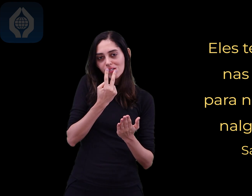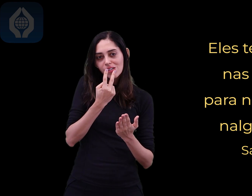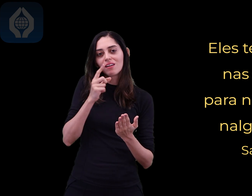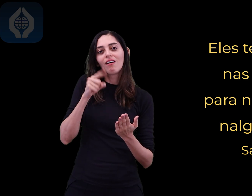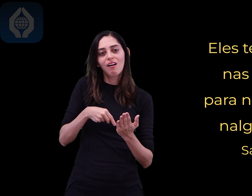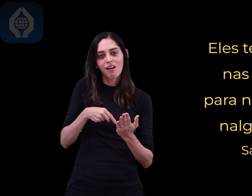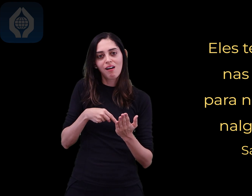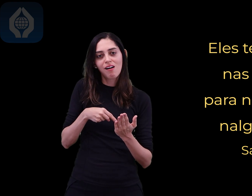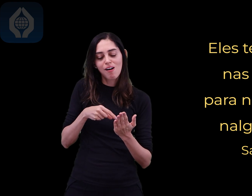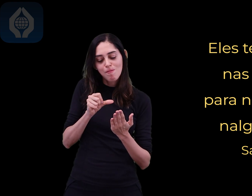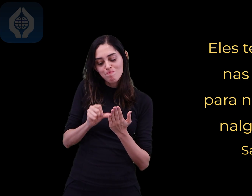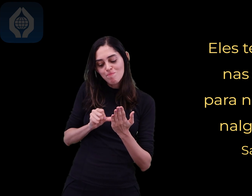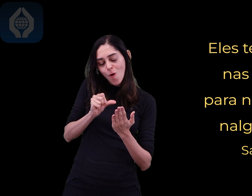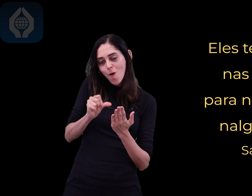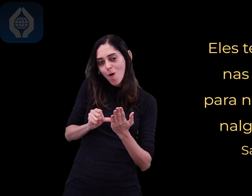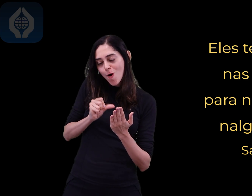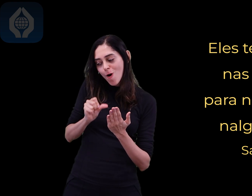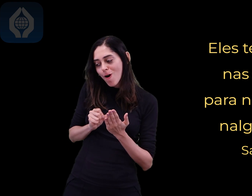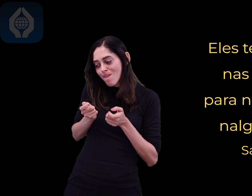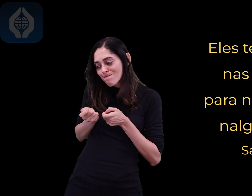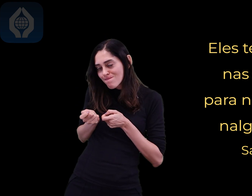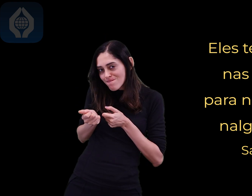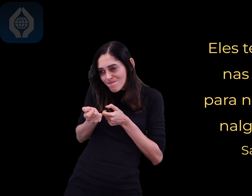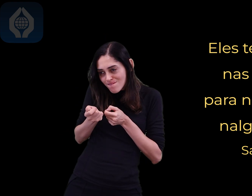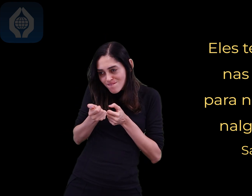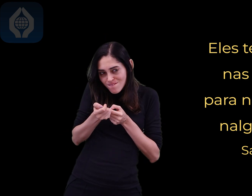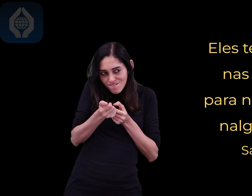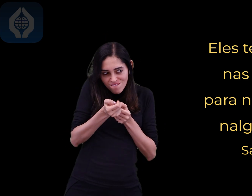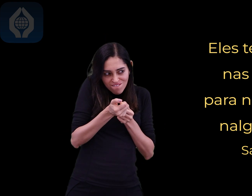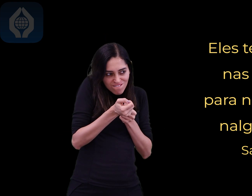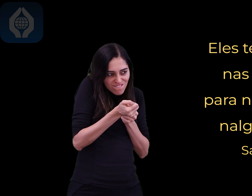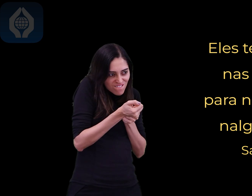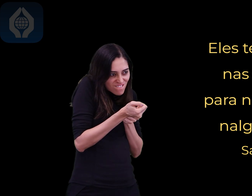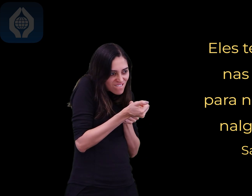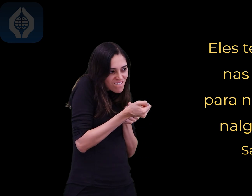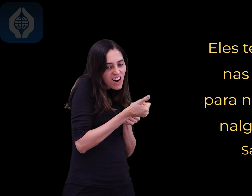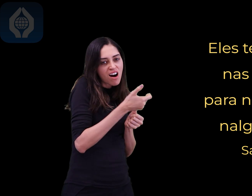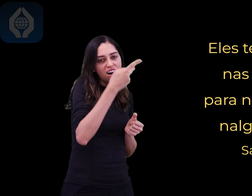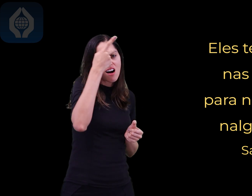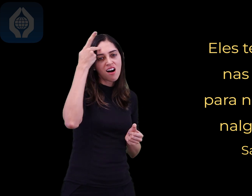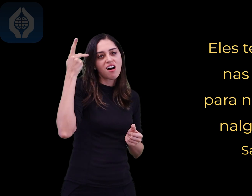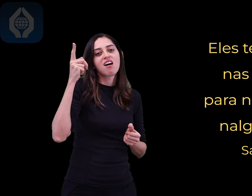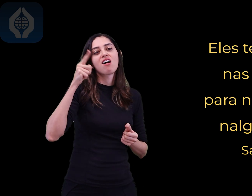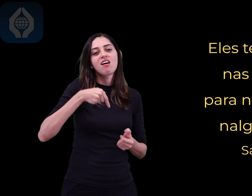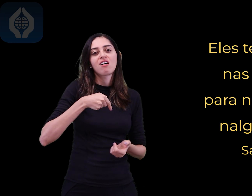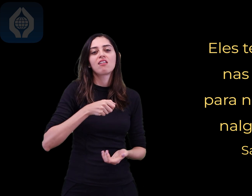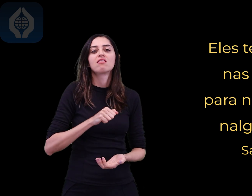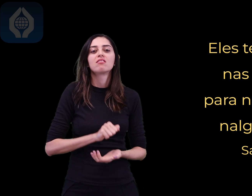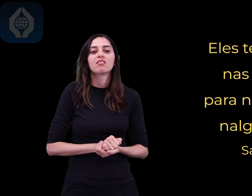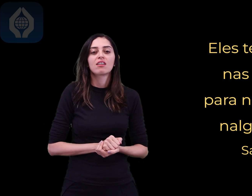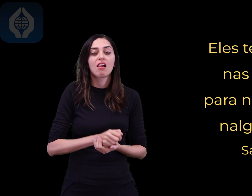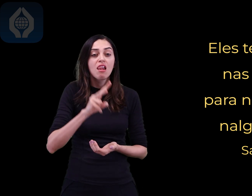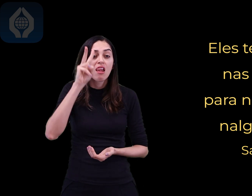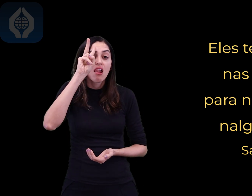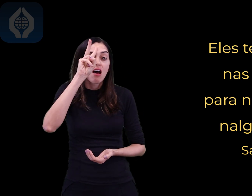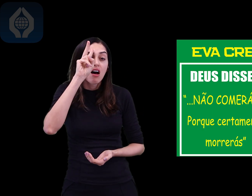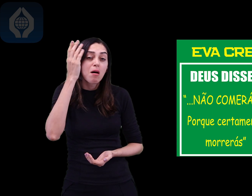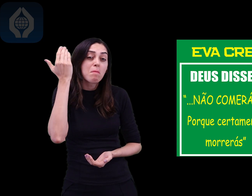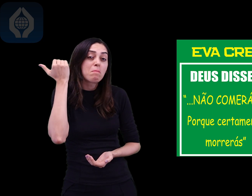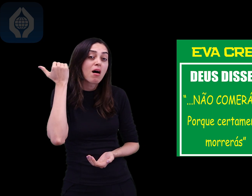errada. Ele distorce a palavra de Deus para enganar as pessoas. Lembram-se